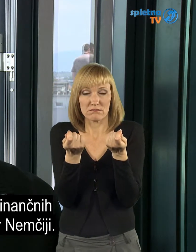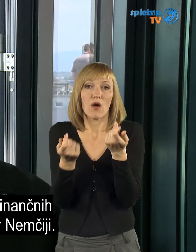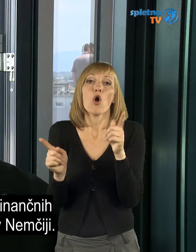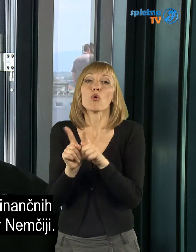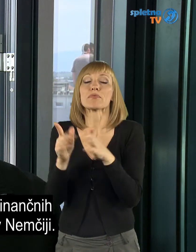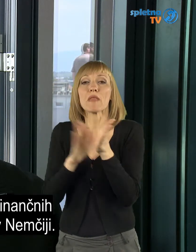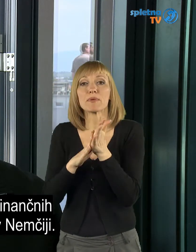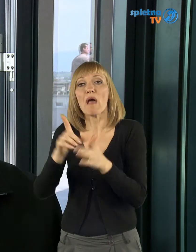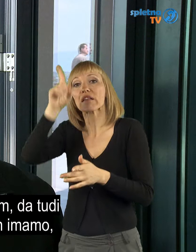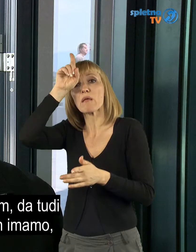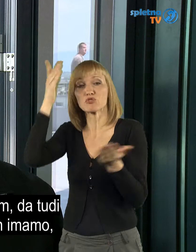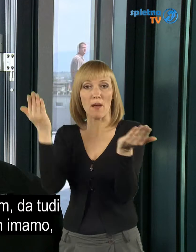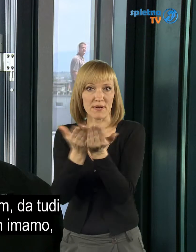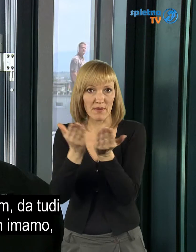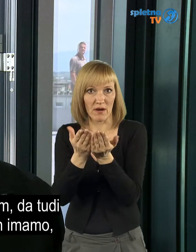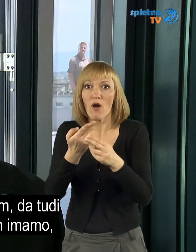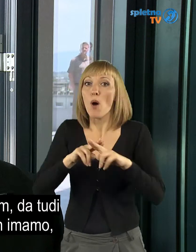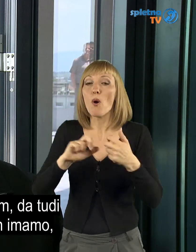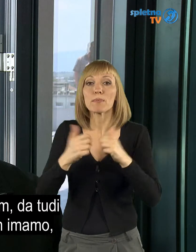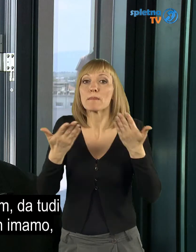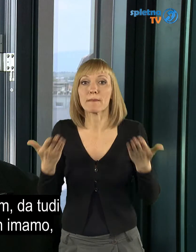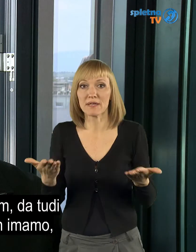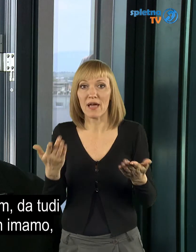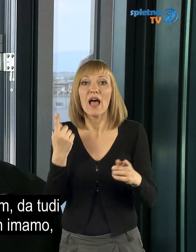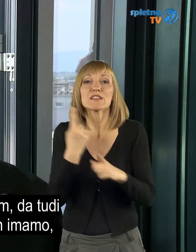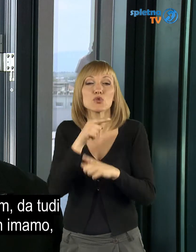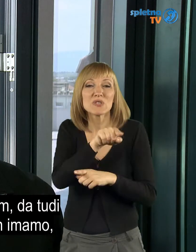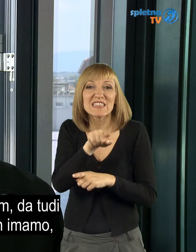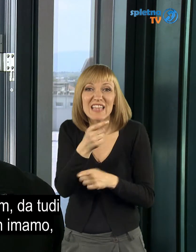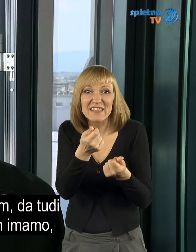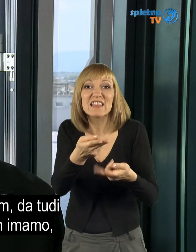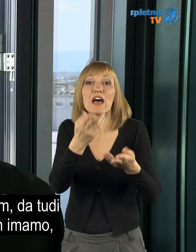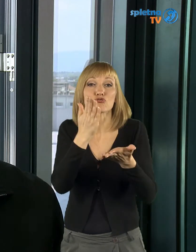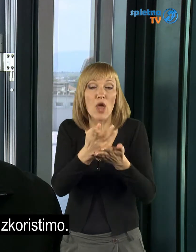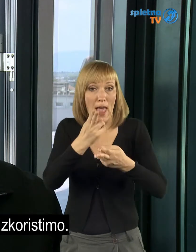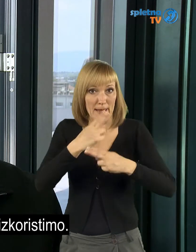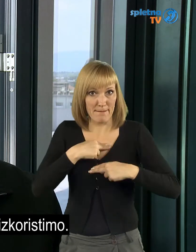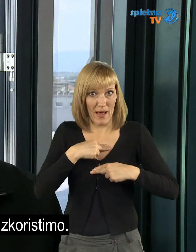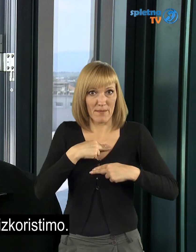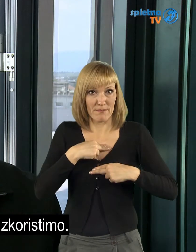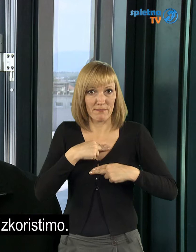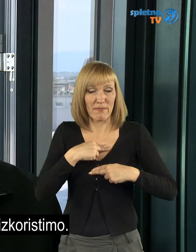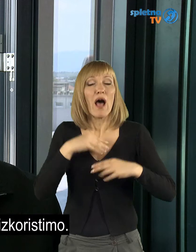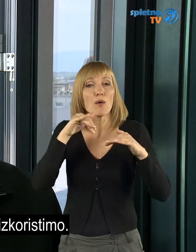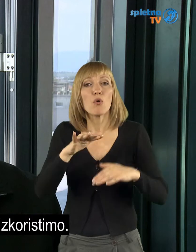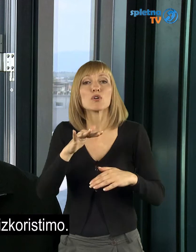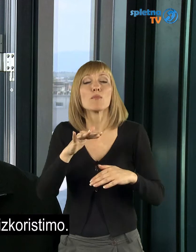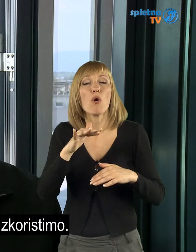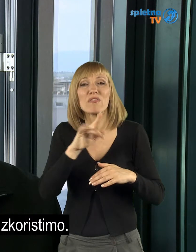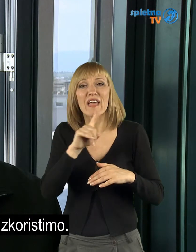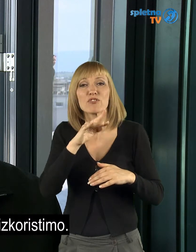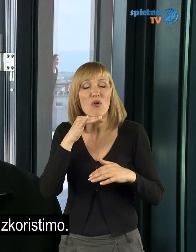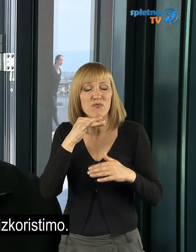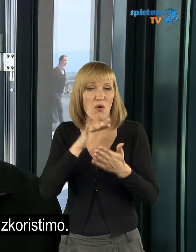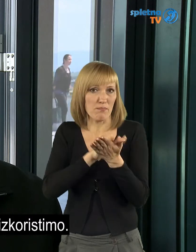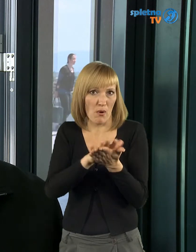v Nemčiji. Bolj problem je v tem, da tudi tista sredstva, ki jih imamo, dovolj racionalno ne